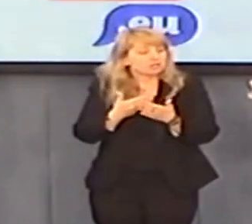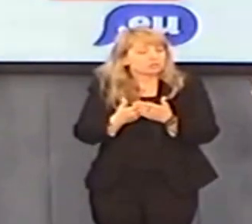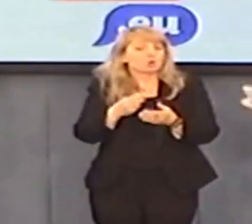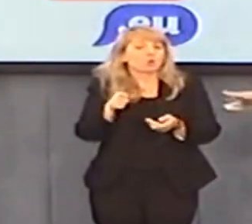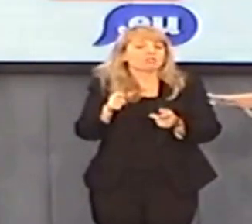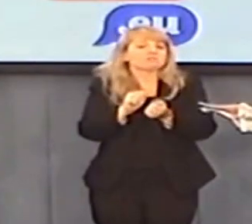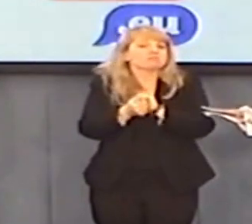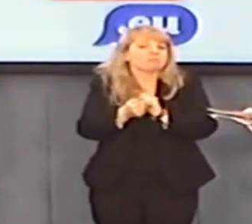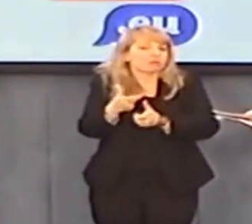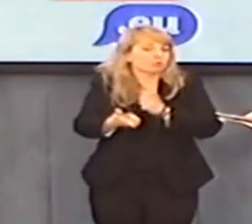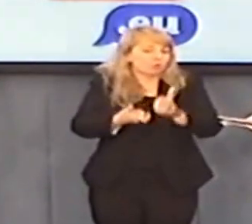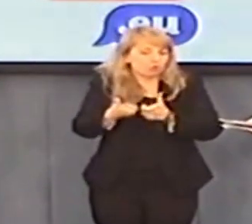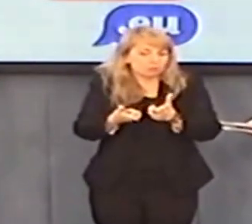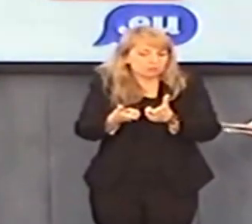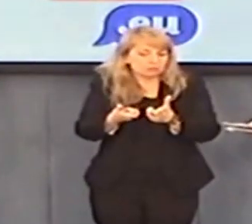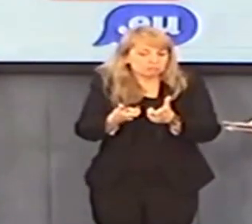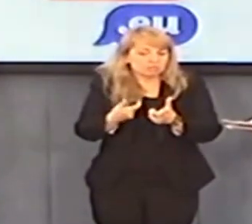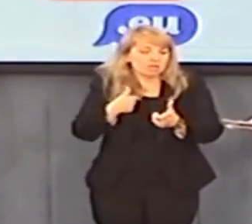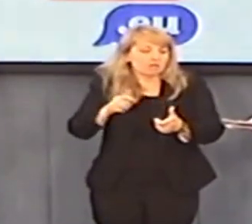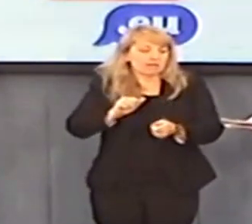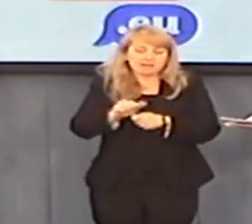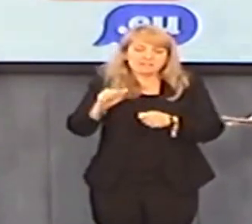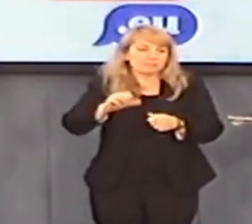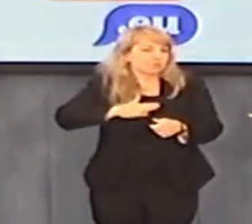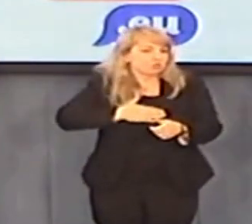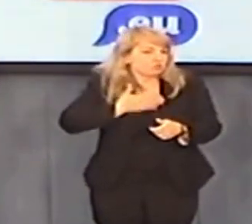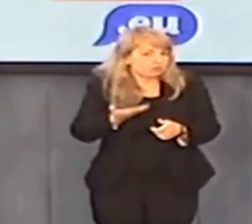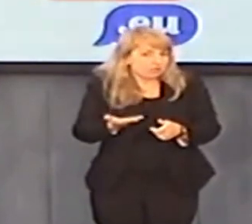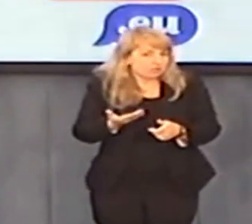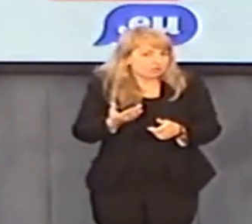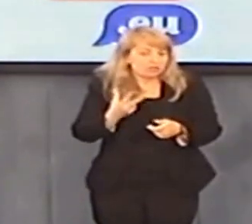Roszady te, niespotykane zupełnie w ciągu